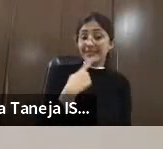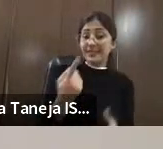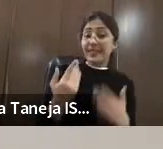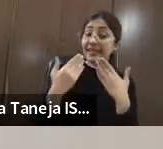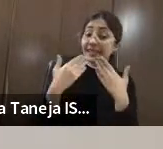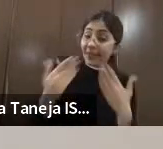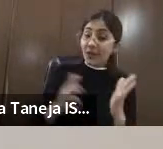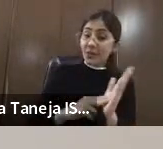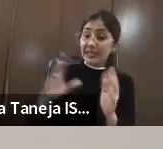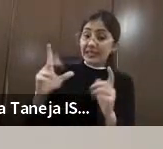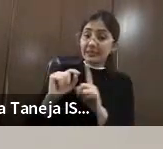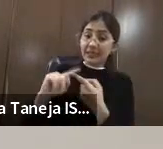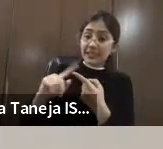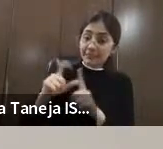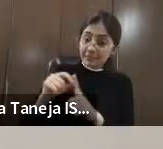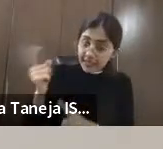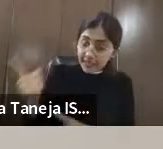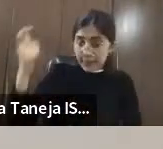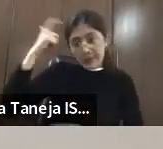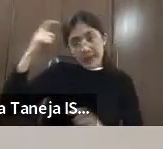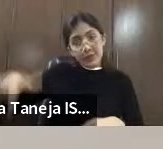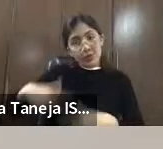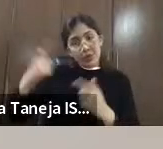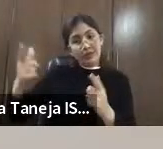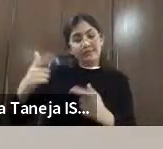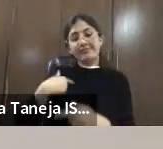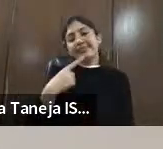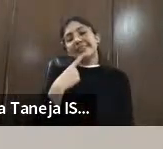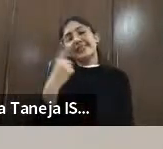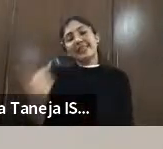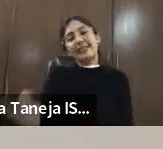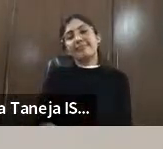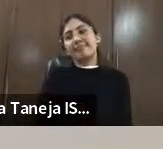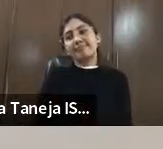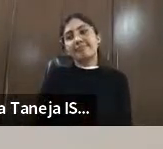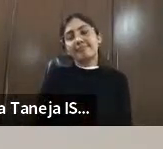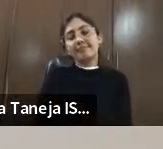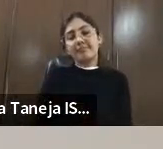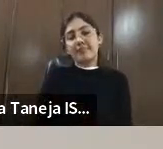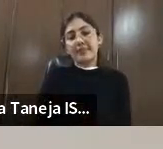NCPEDP-MIndtree for this recognition. और मैं तो यही कहना चाहूँगी सारे